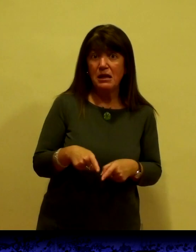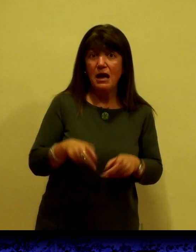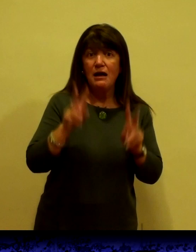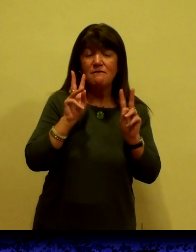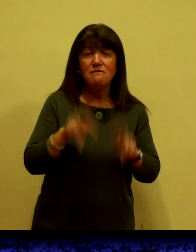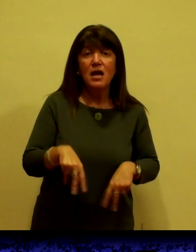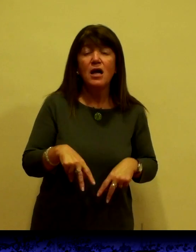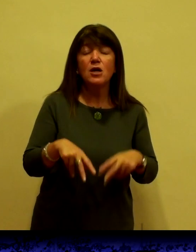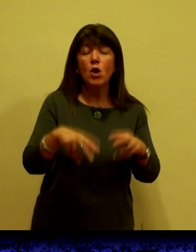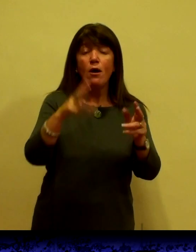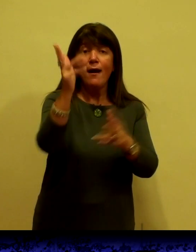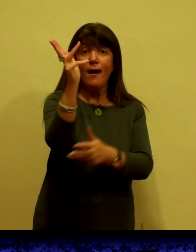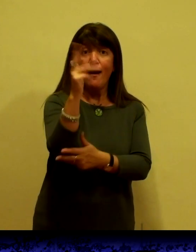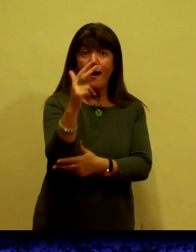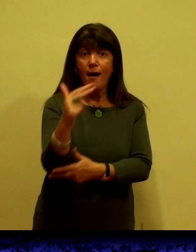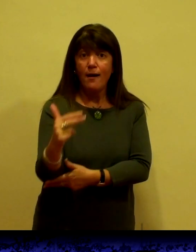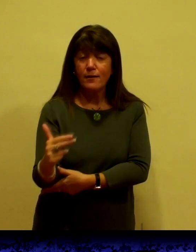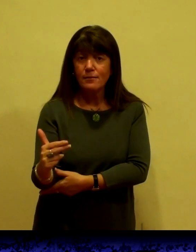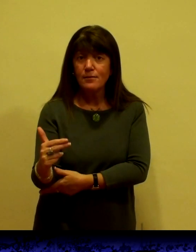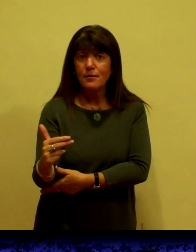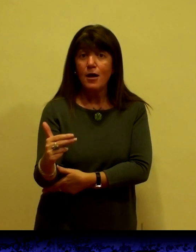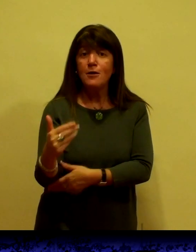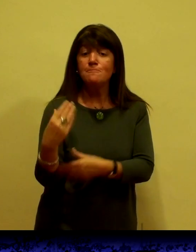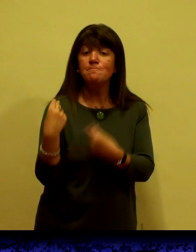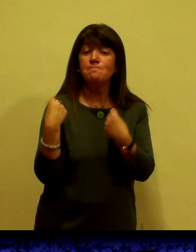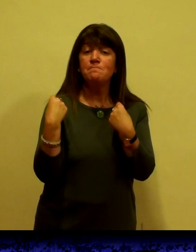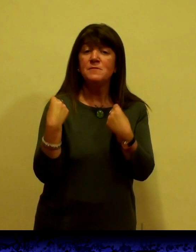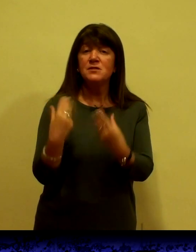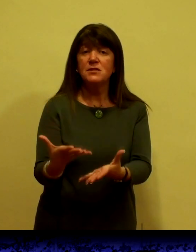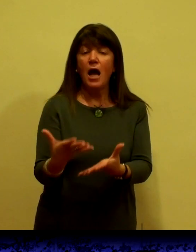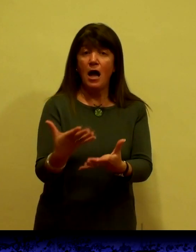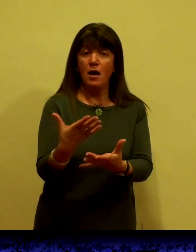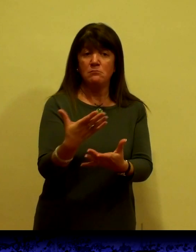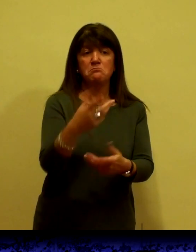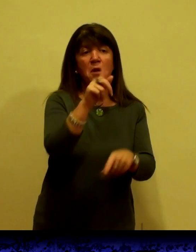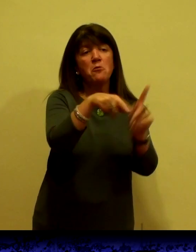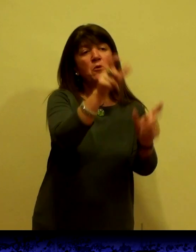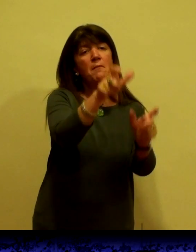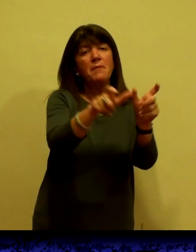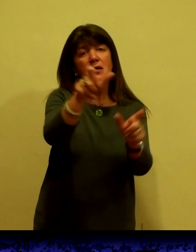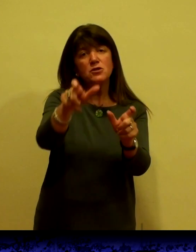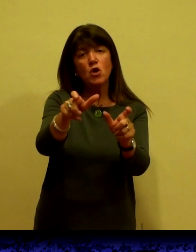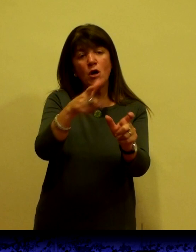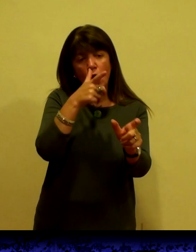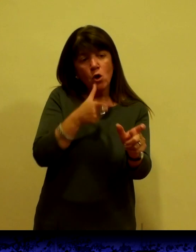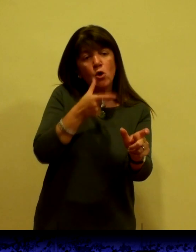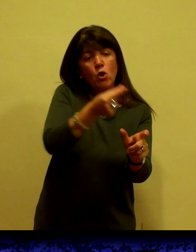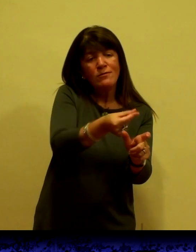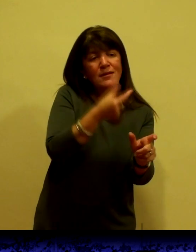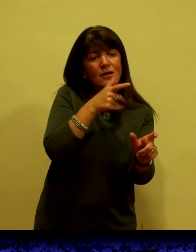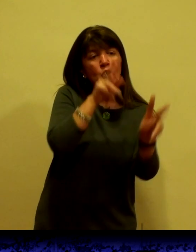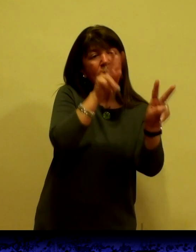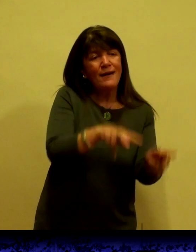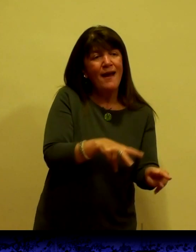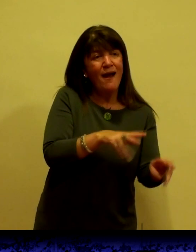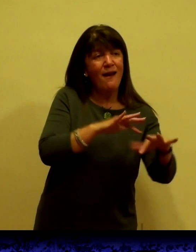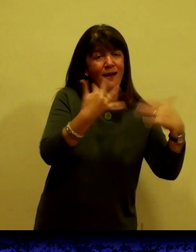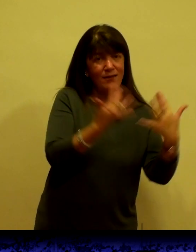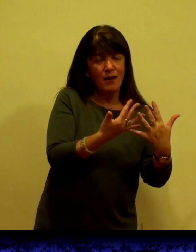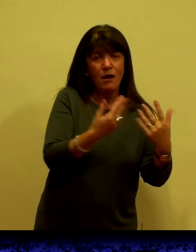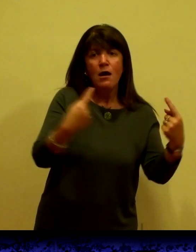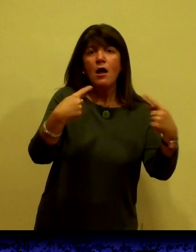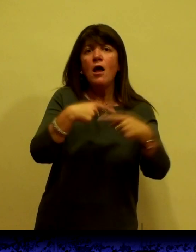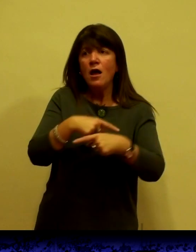che l'arte porta alcune persone a connettersi con la realtà, mentre invece sappiamo spesso che l'arte